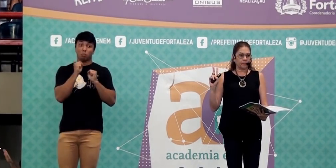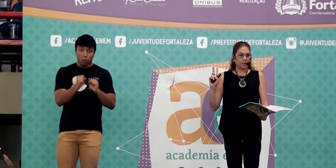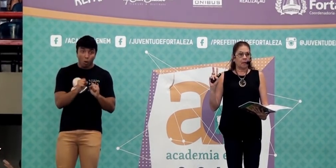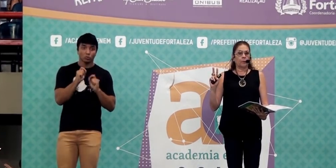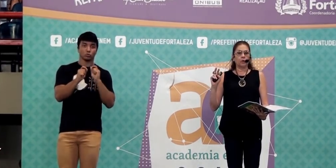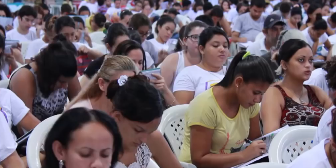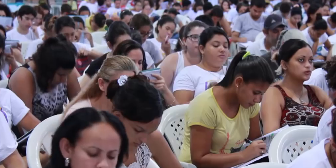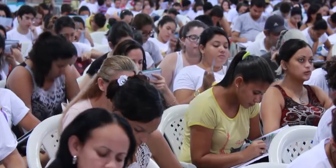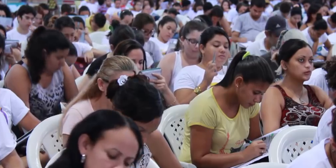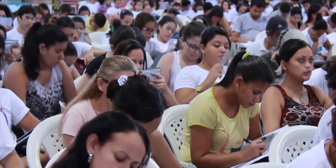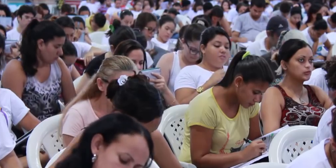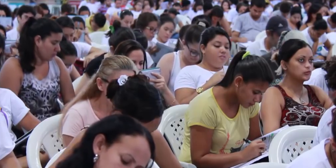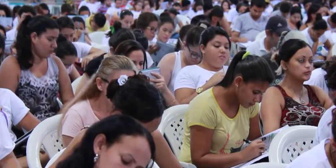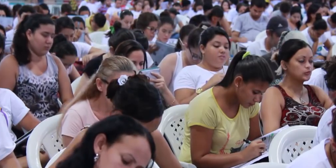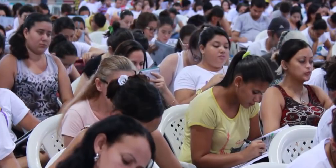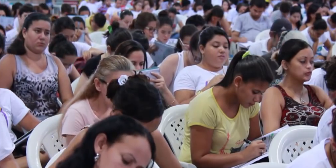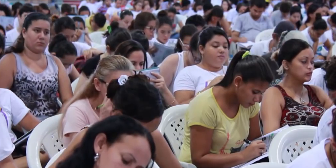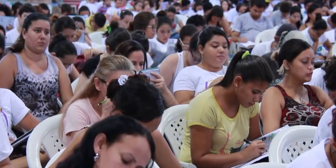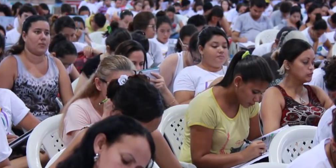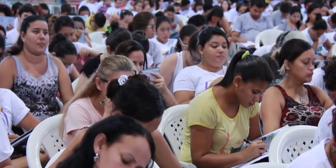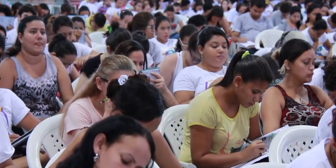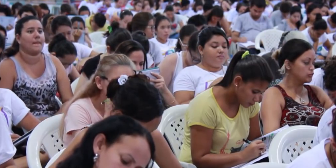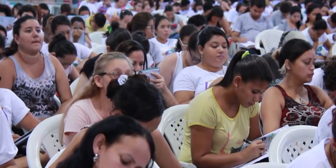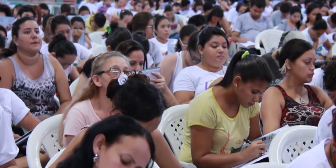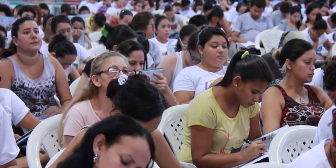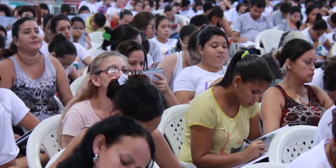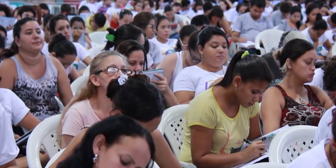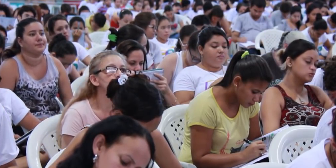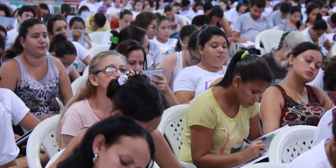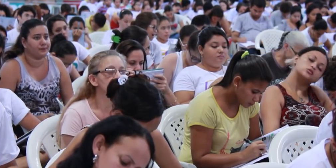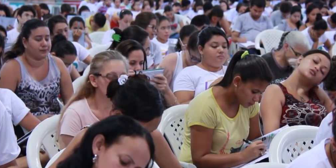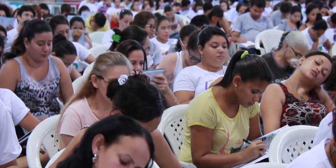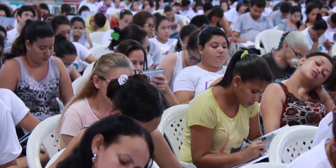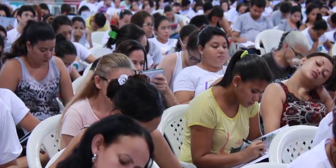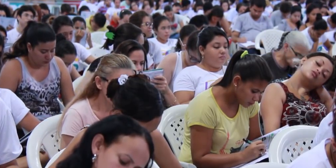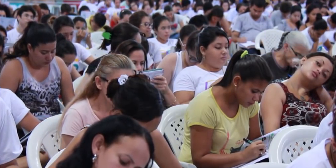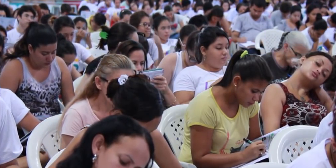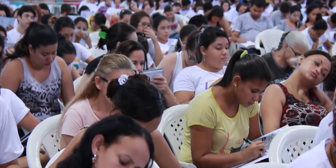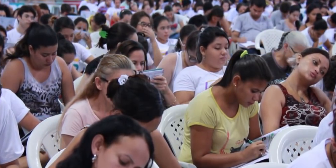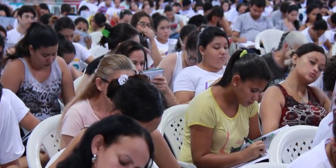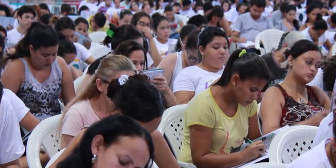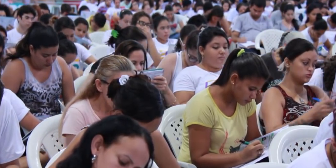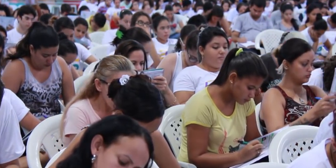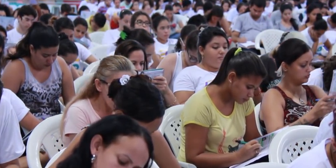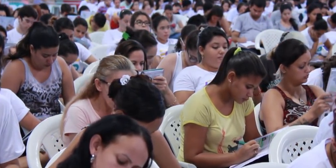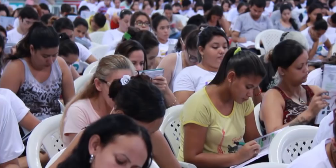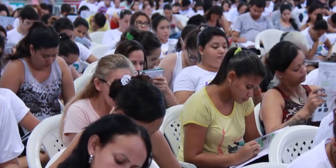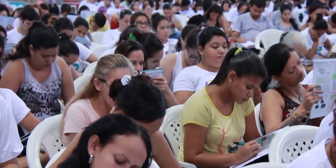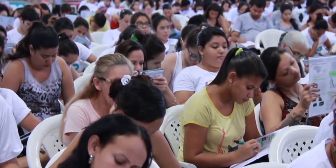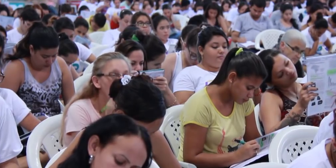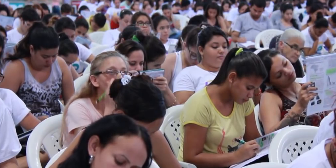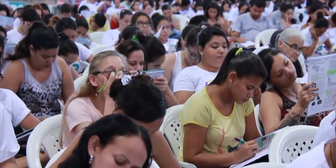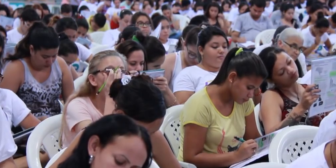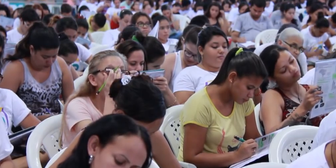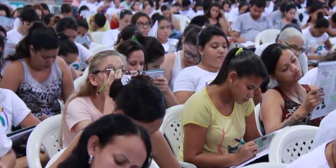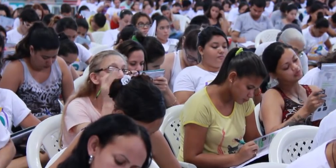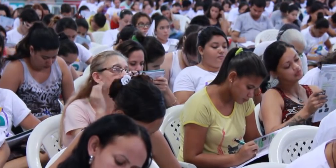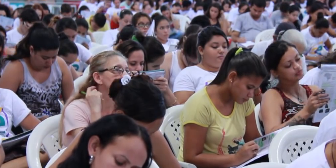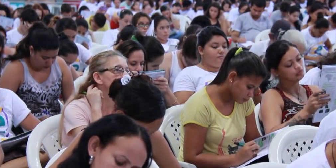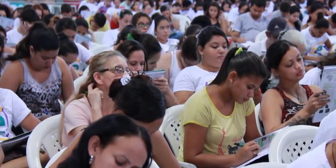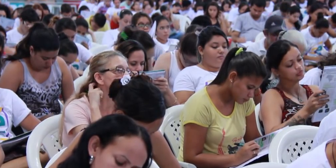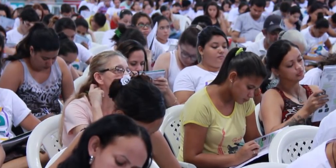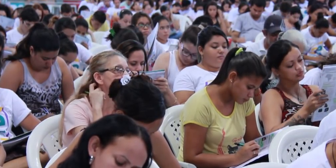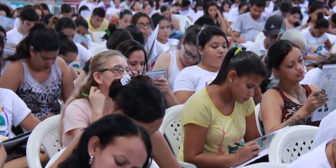duas, porque vocês vão ter uma correção que vai dar o perfil de como vocês estão